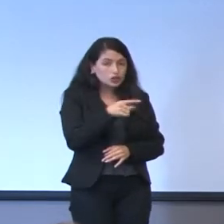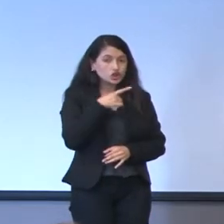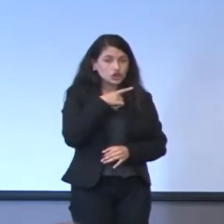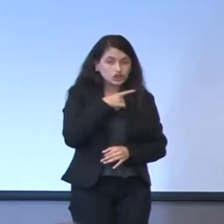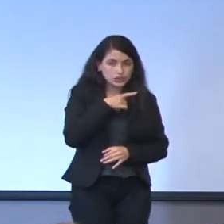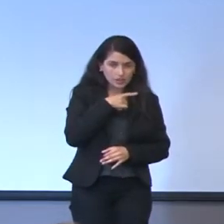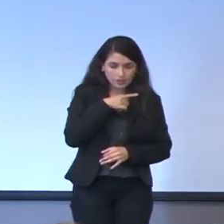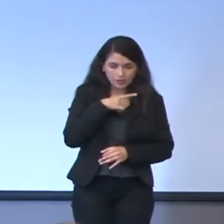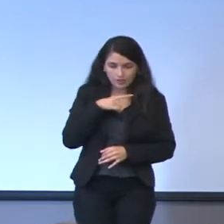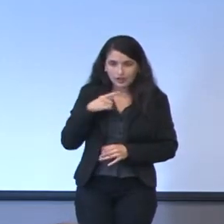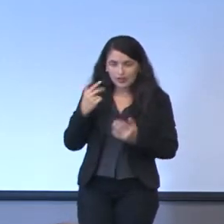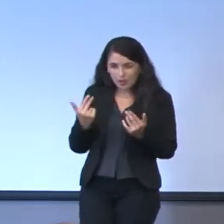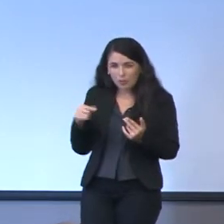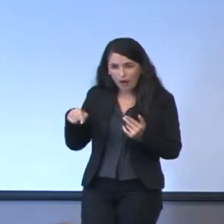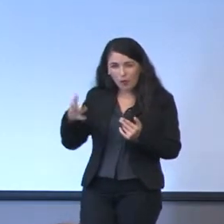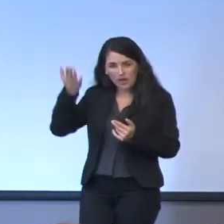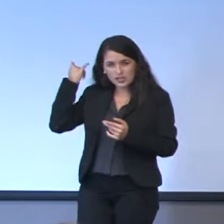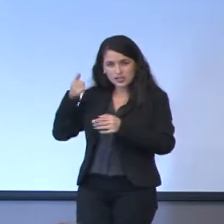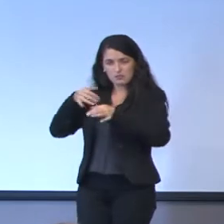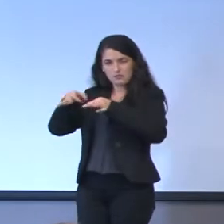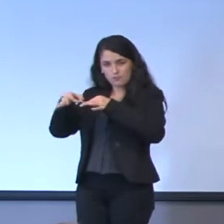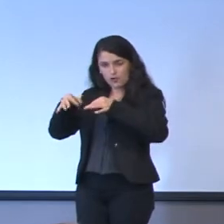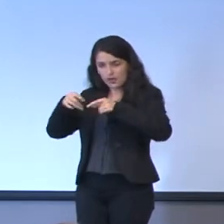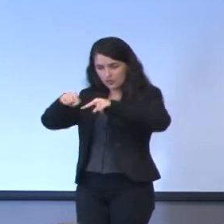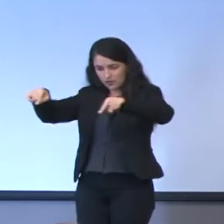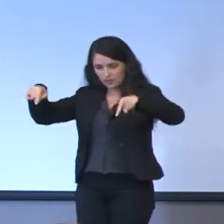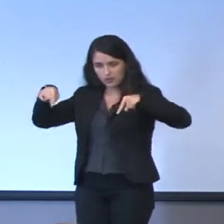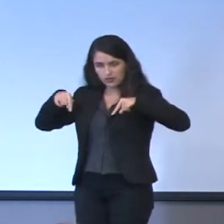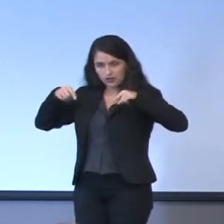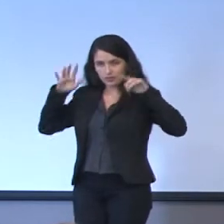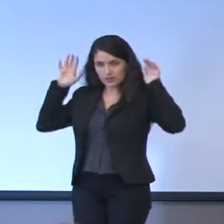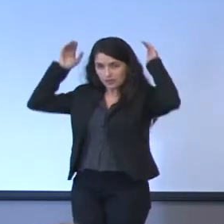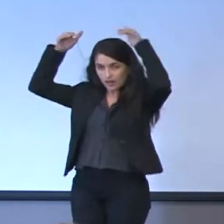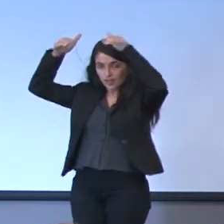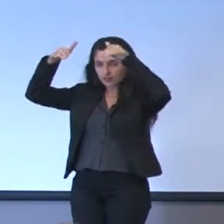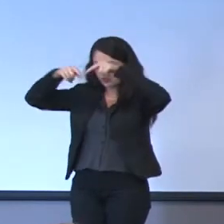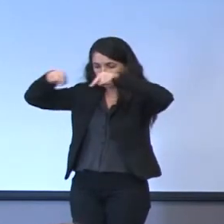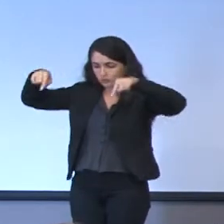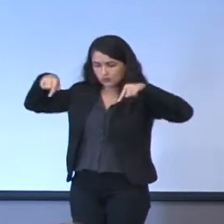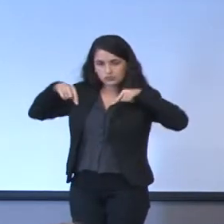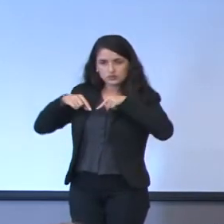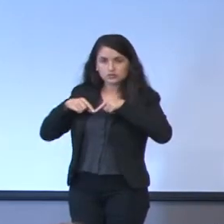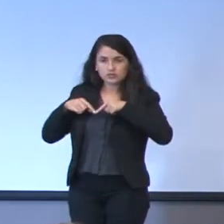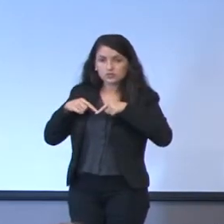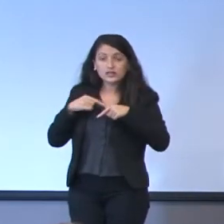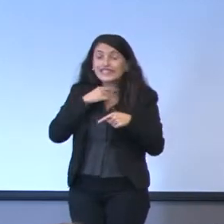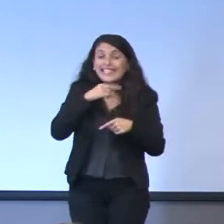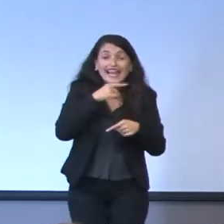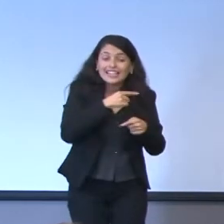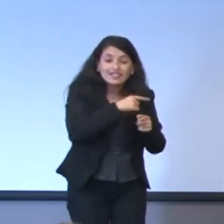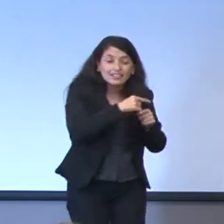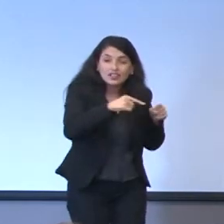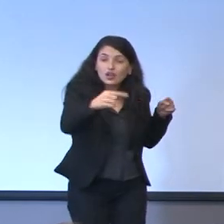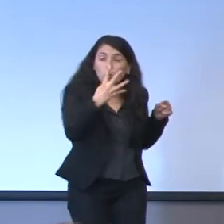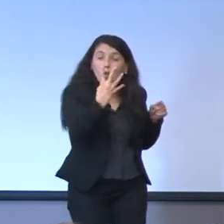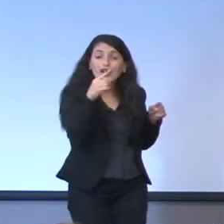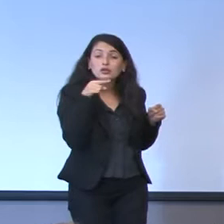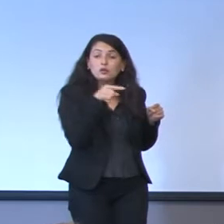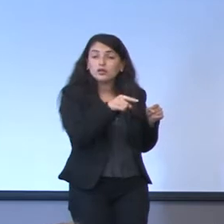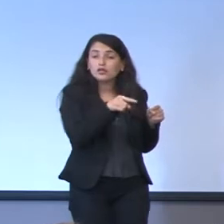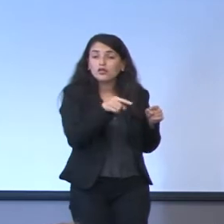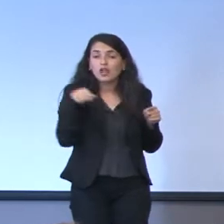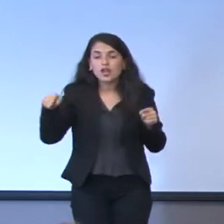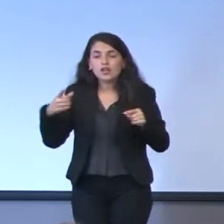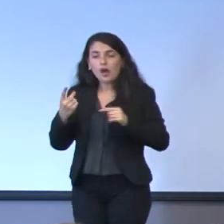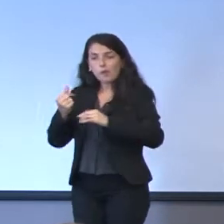tinha essa medida calculada pela média das dimensões. Ou seja, eles estavam investindo num